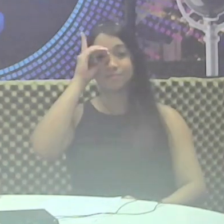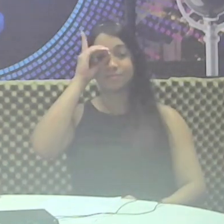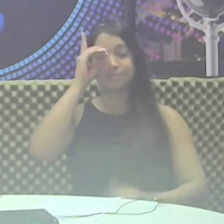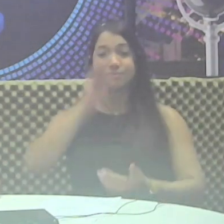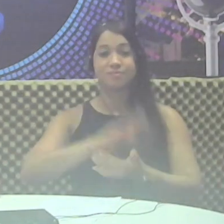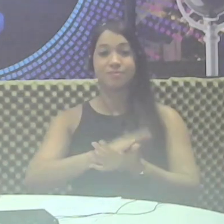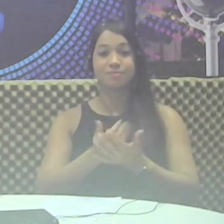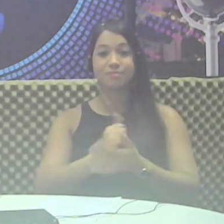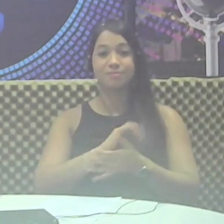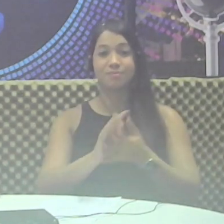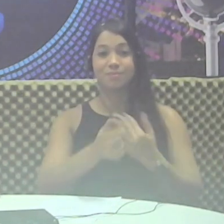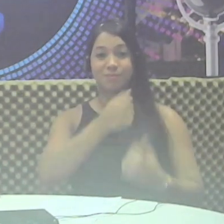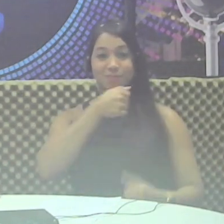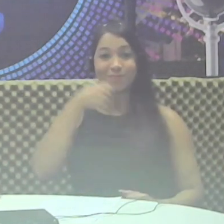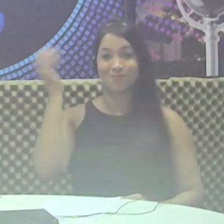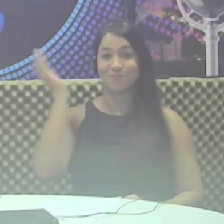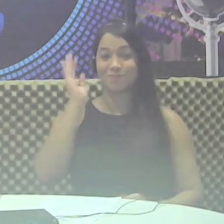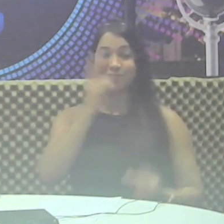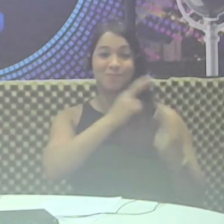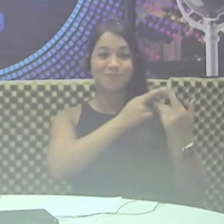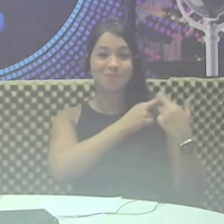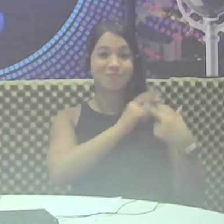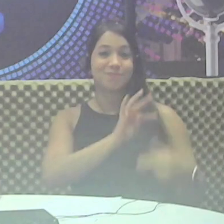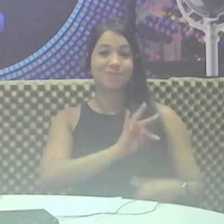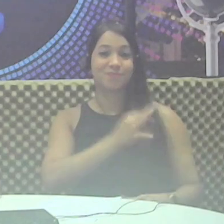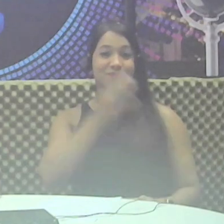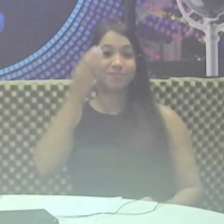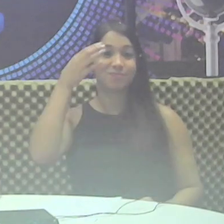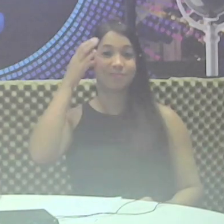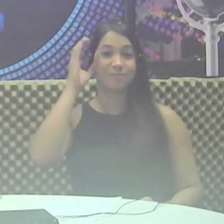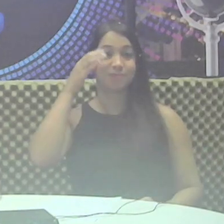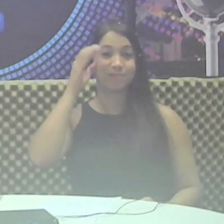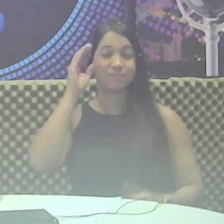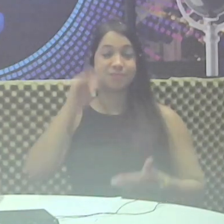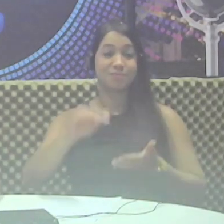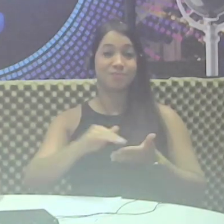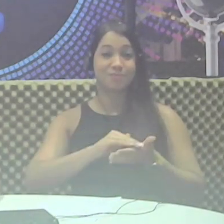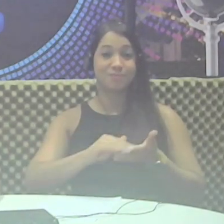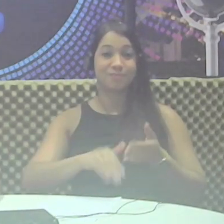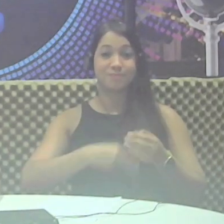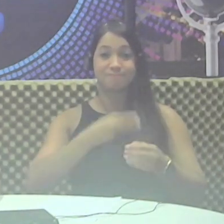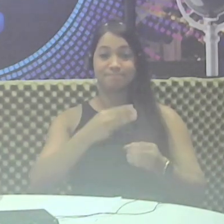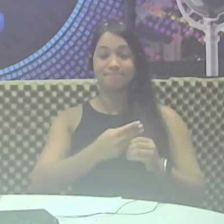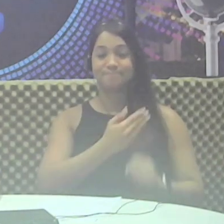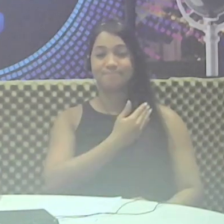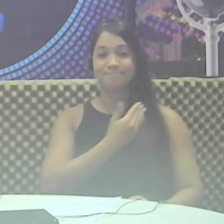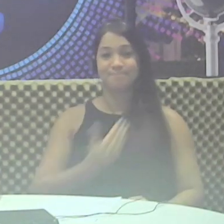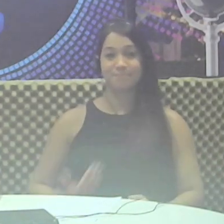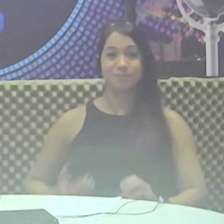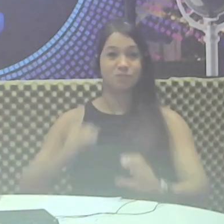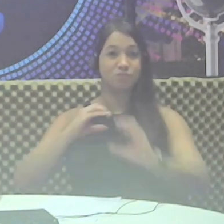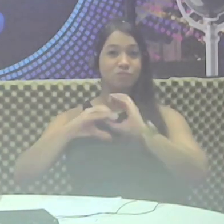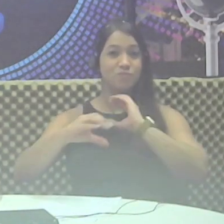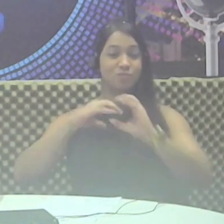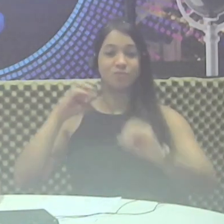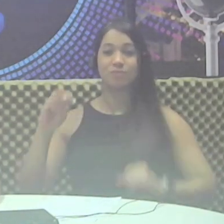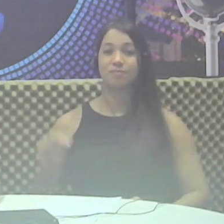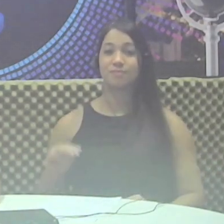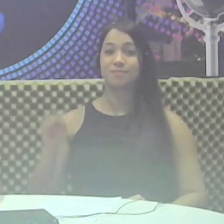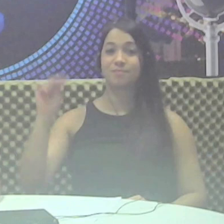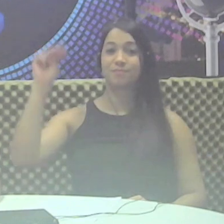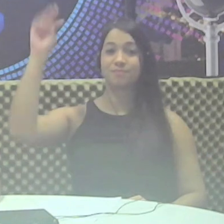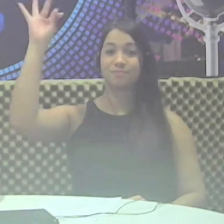Aires. Tradução em Libras, Amanda Valentim. Responsável técnico, Cristiano Silva. Secretário Municipal de Governo e